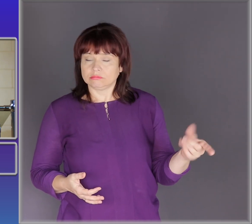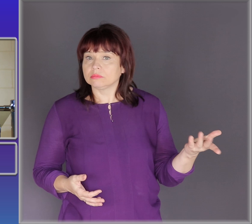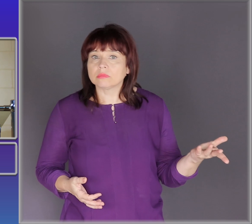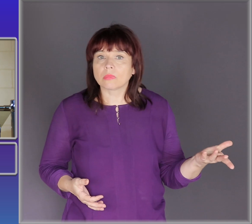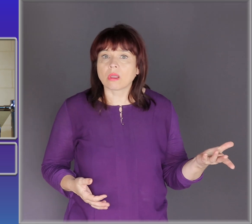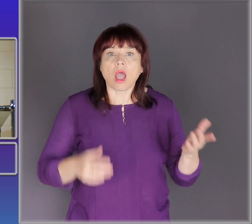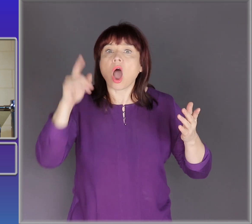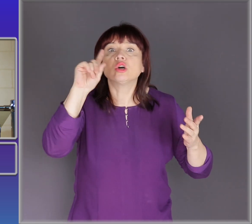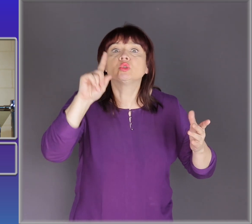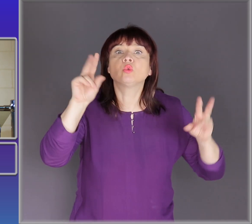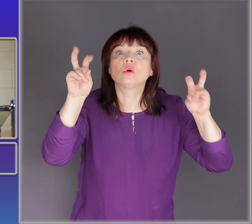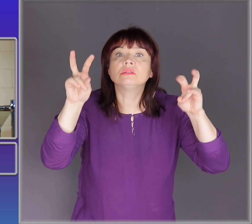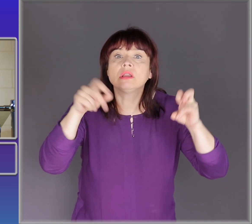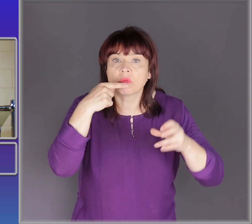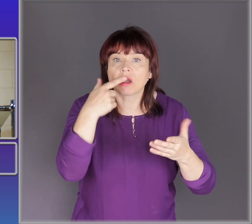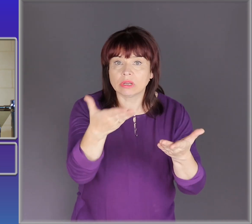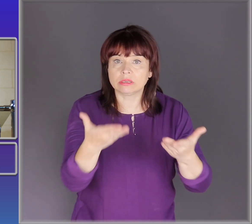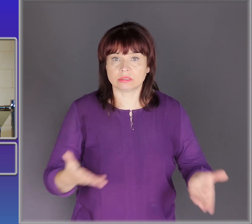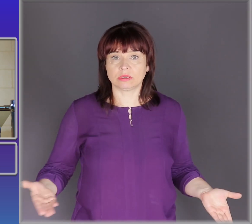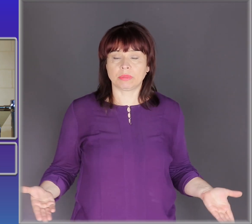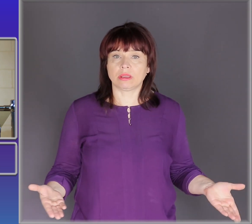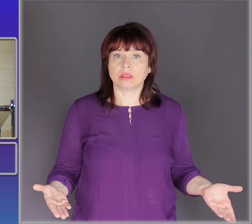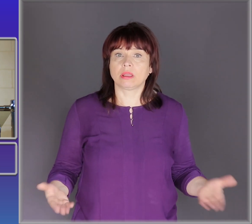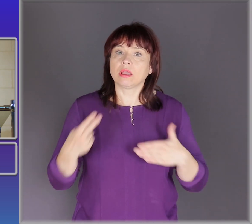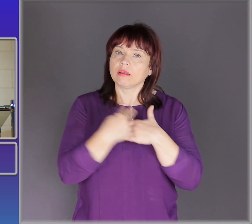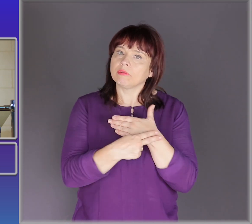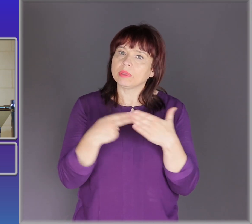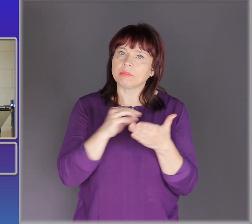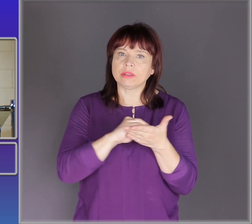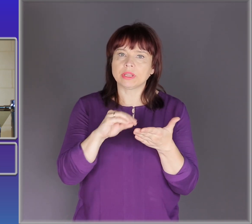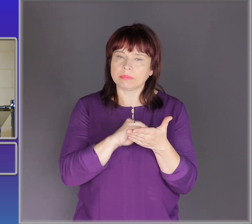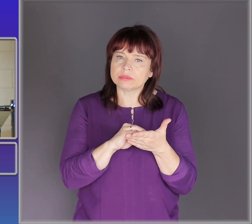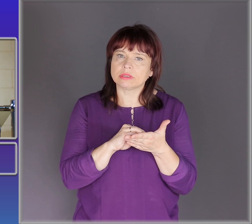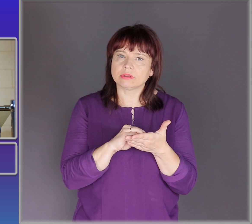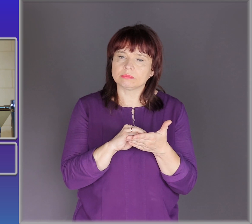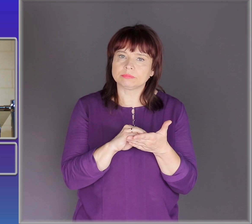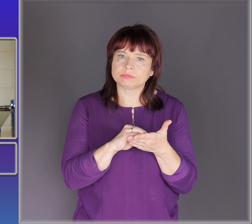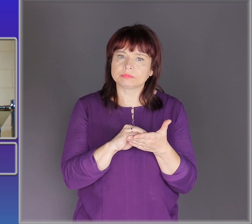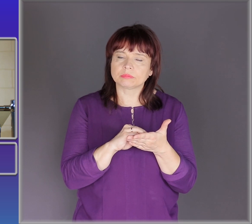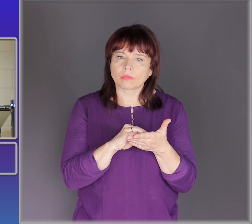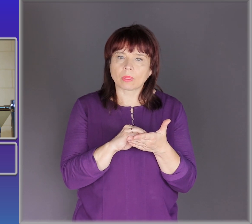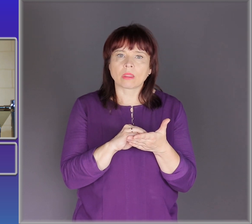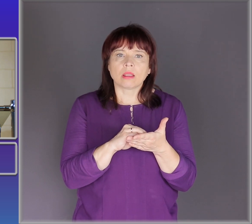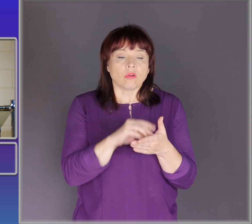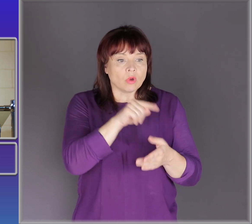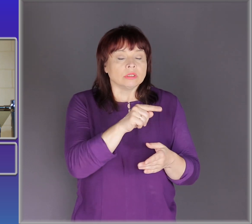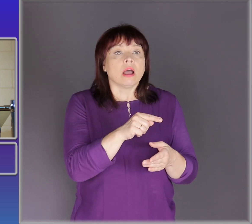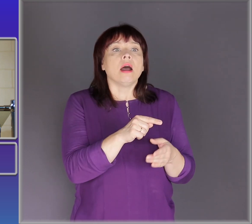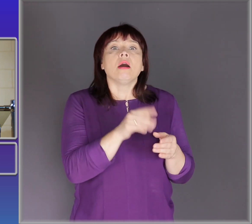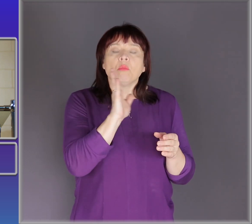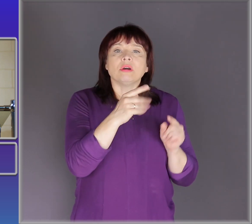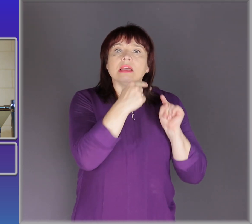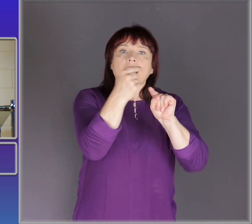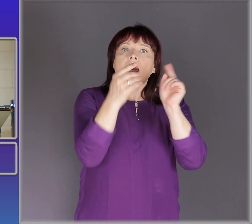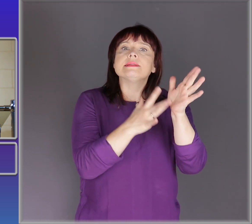выть и кепки в том содержимым которые есть в писании говорится того про prodigal то которого